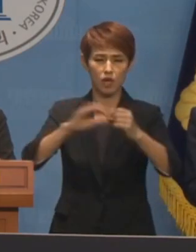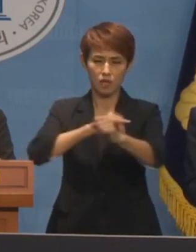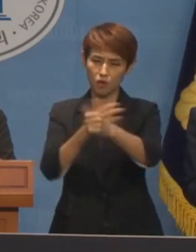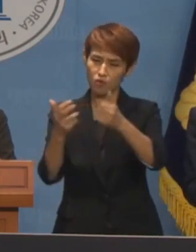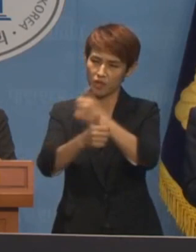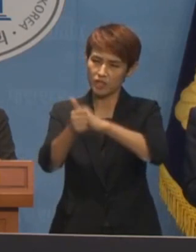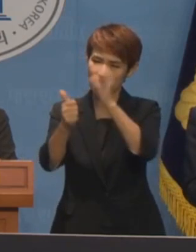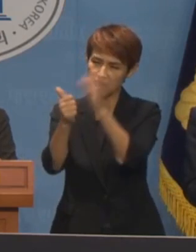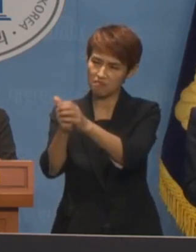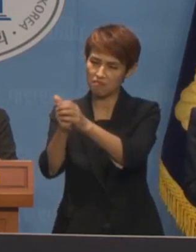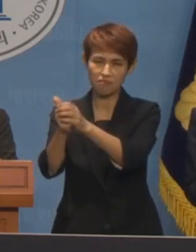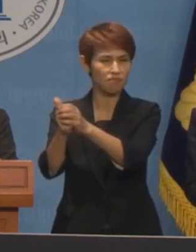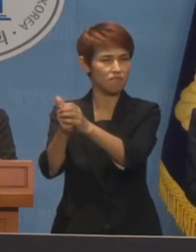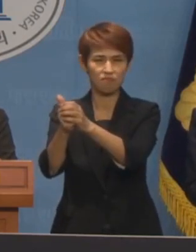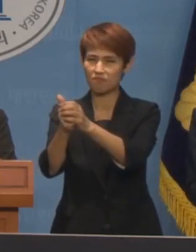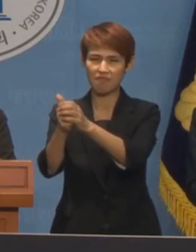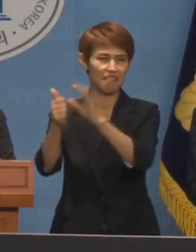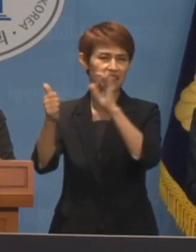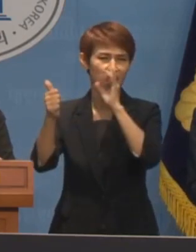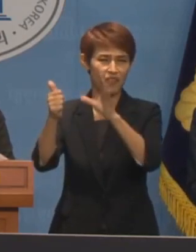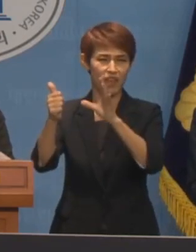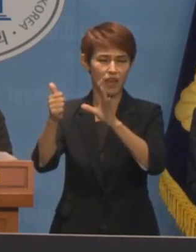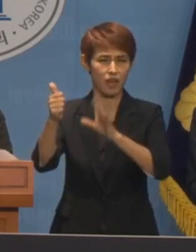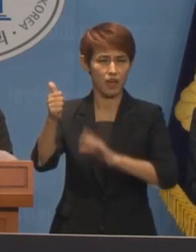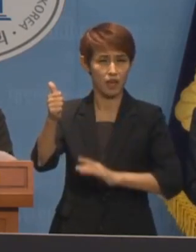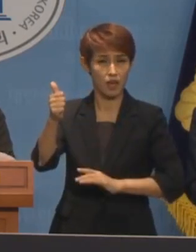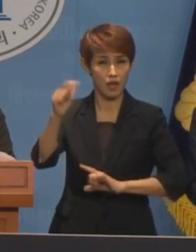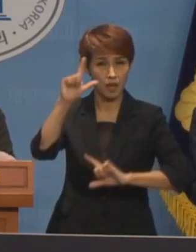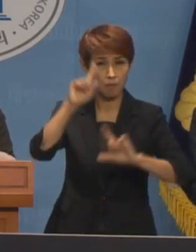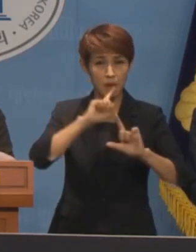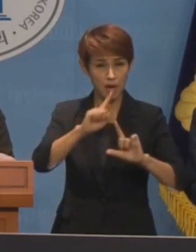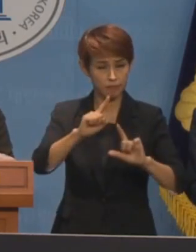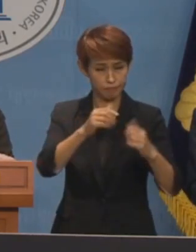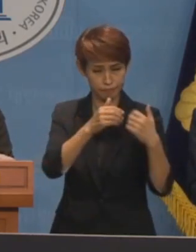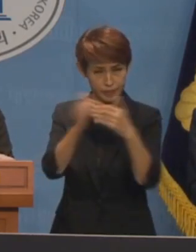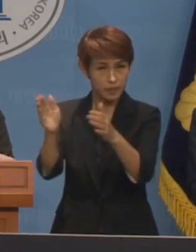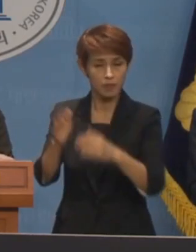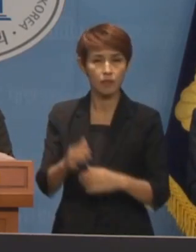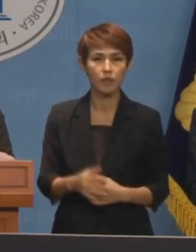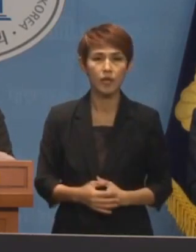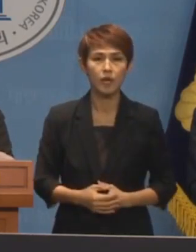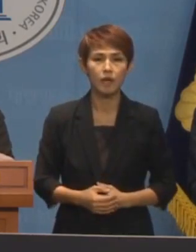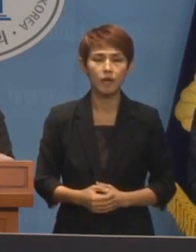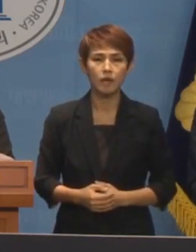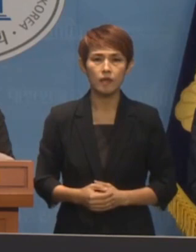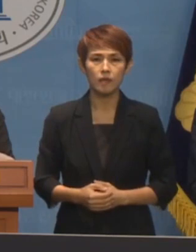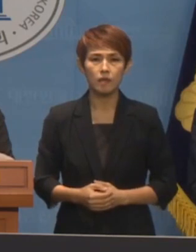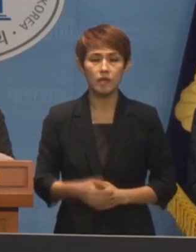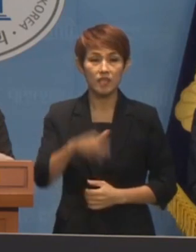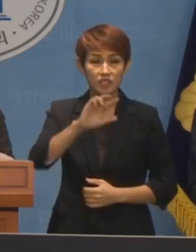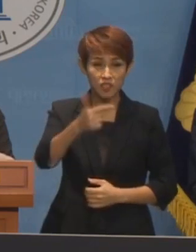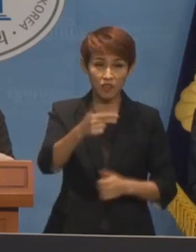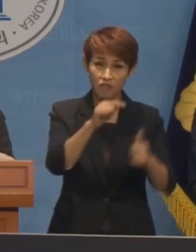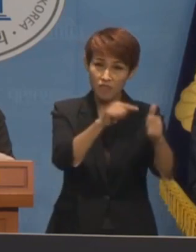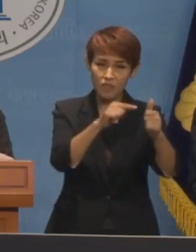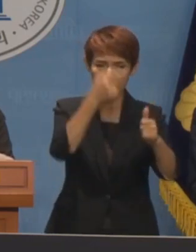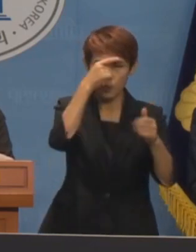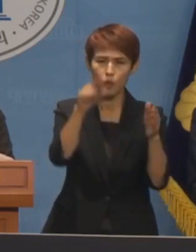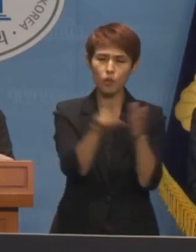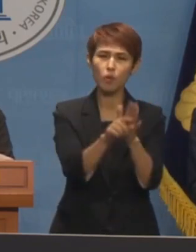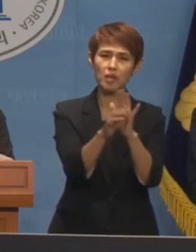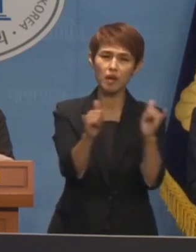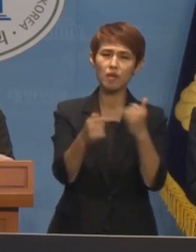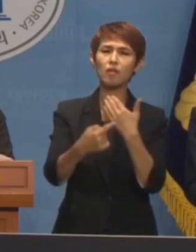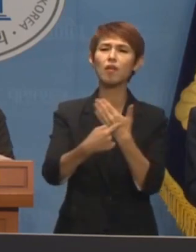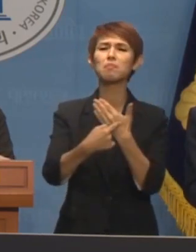국가인권위원장이라는 공직을 맡으면 안 된다는 것처럼 발언했는데 이처럼 천 의원은 기독교 신앙을 문의로만